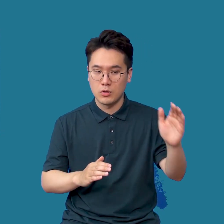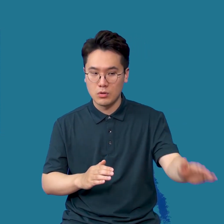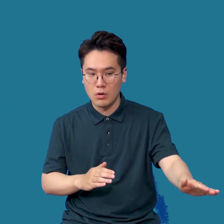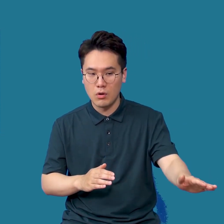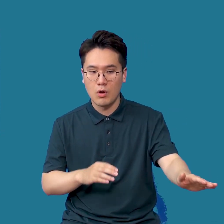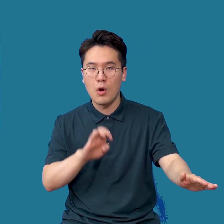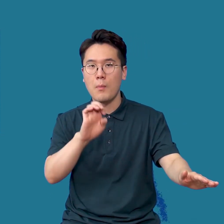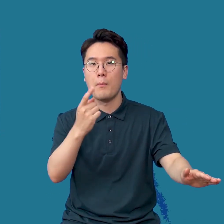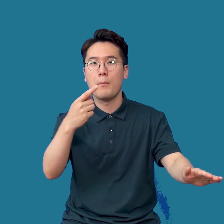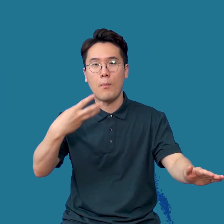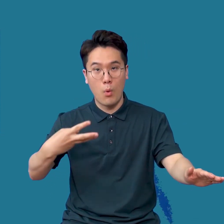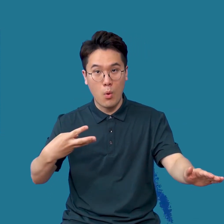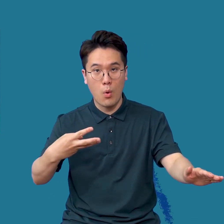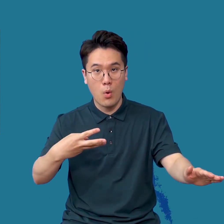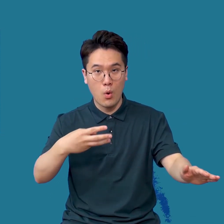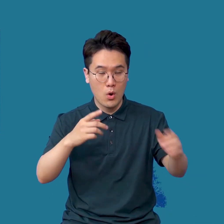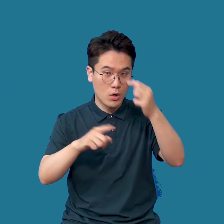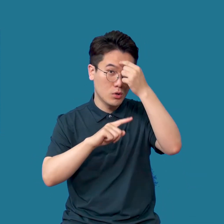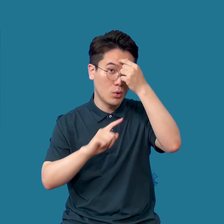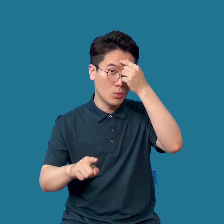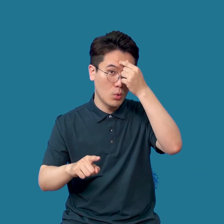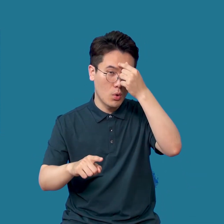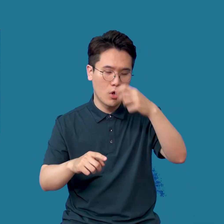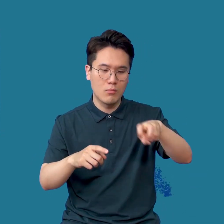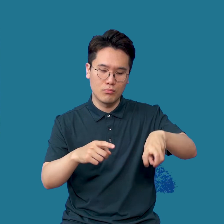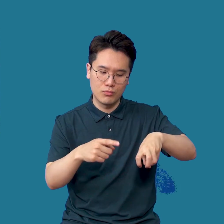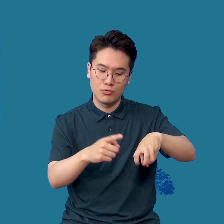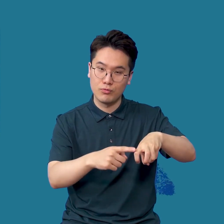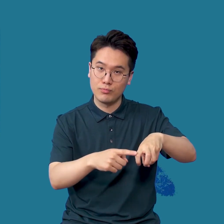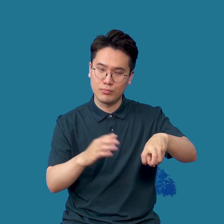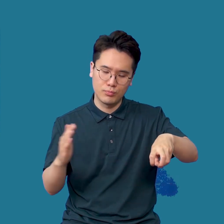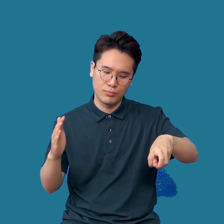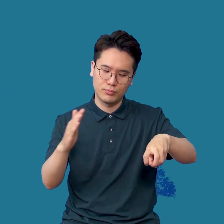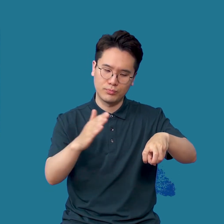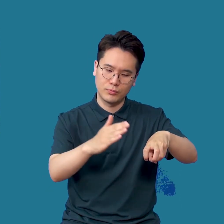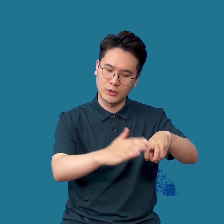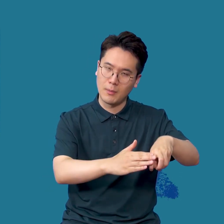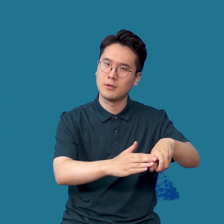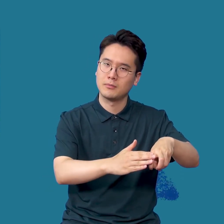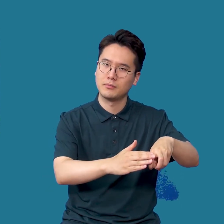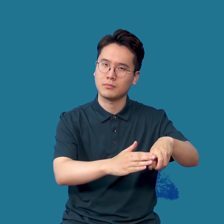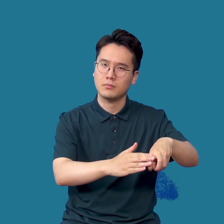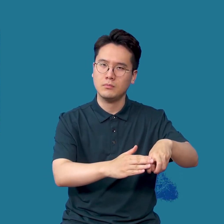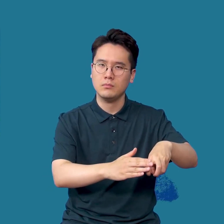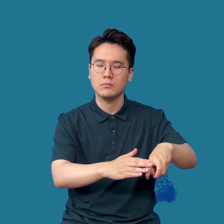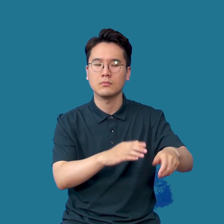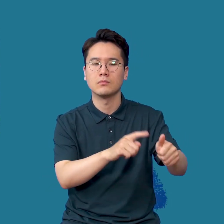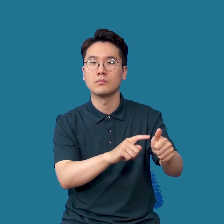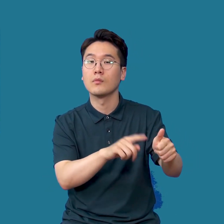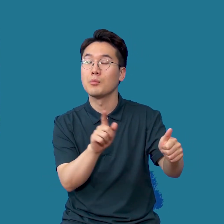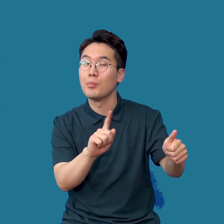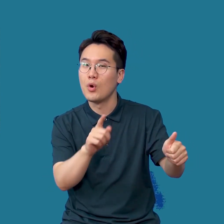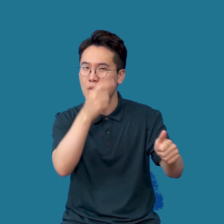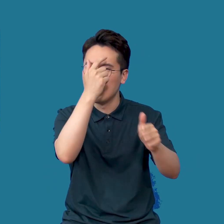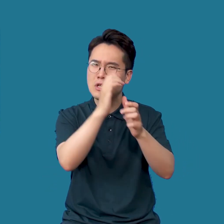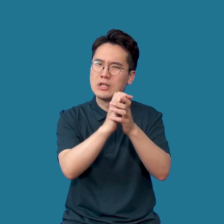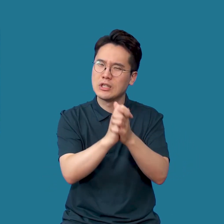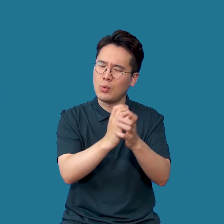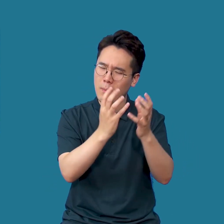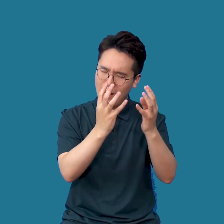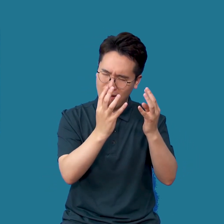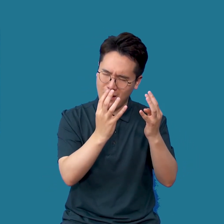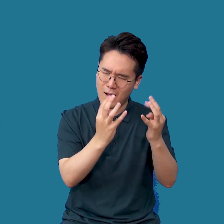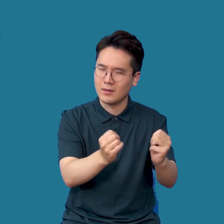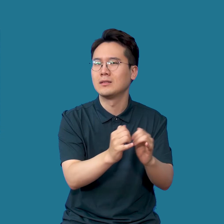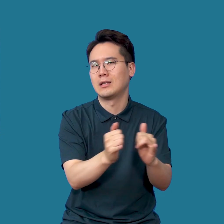무릎을 잡았습니다. 폴은 기도를 많이 하는 분입니다. 평소에 앤디가 존경하고 따르는 기도를 많이